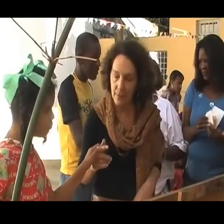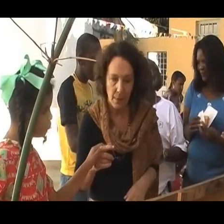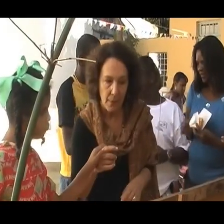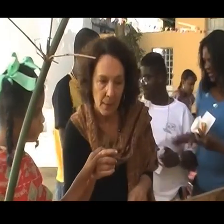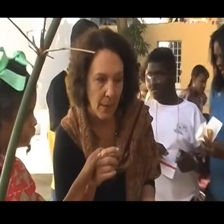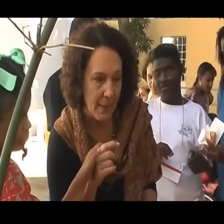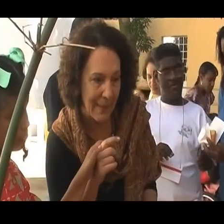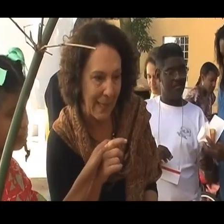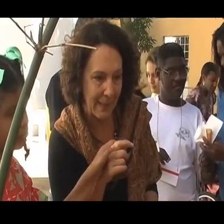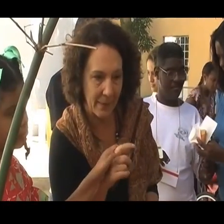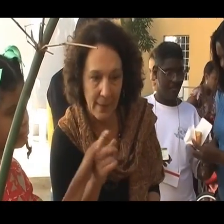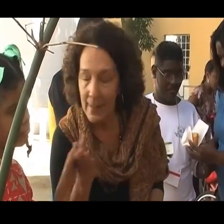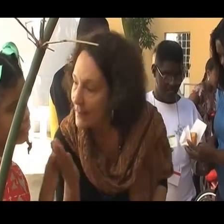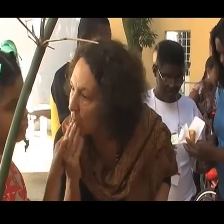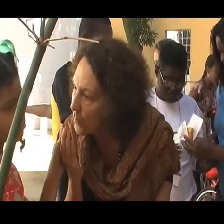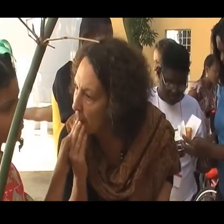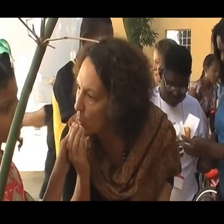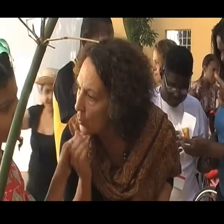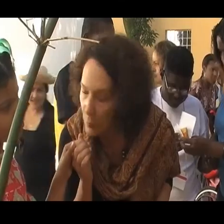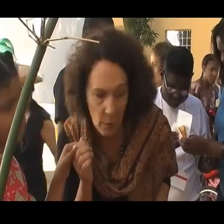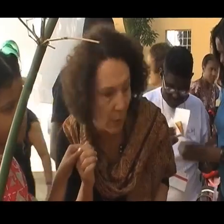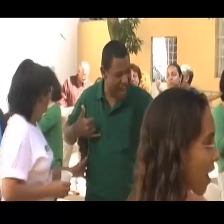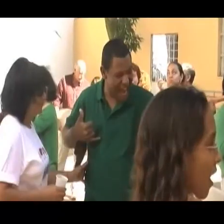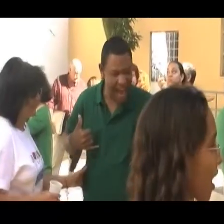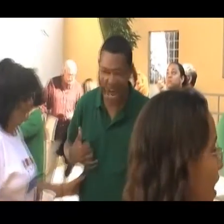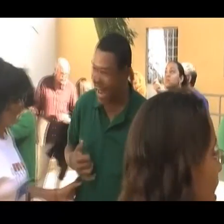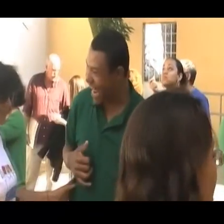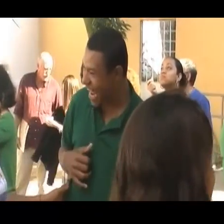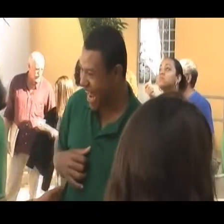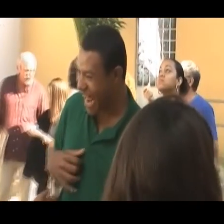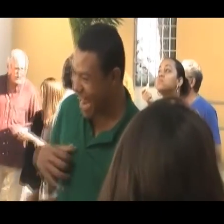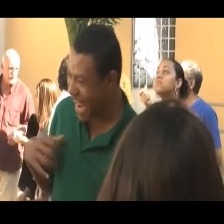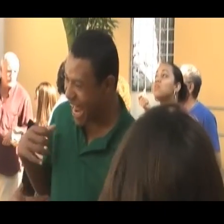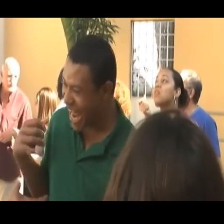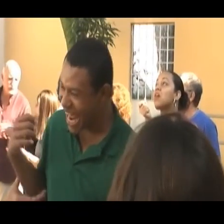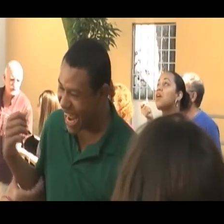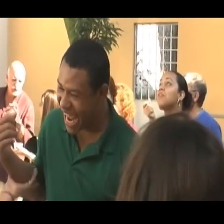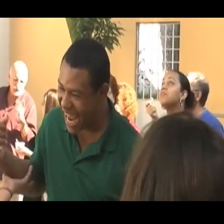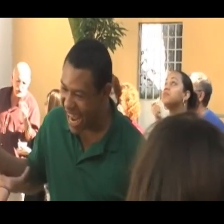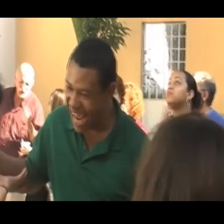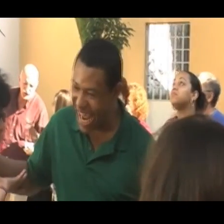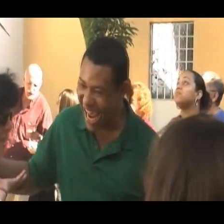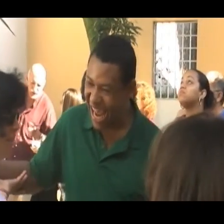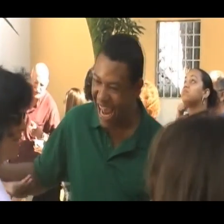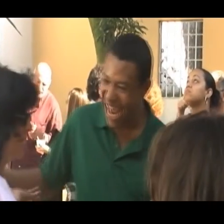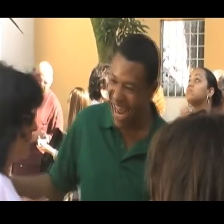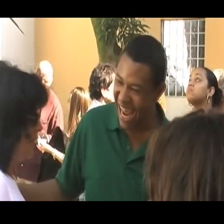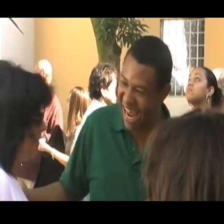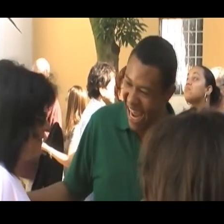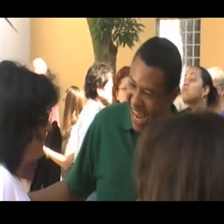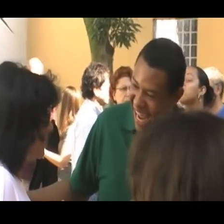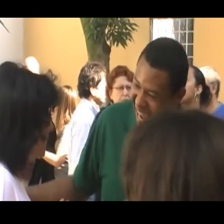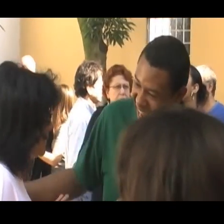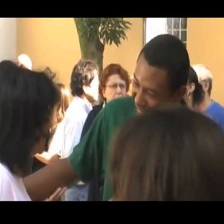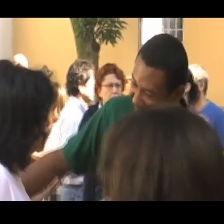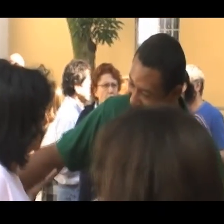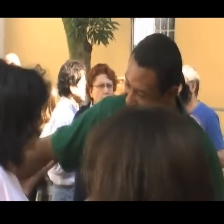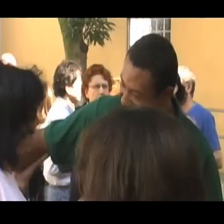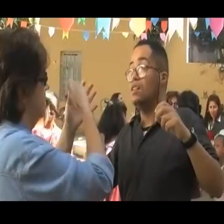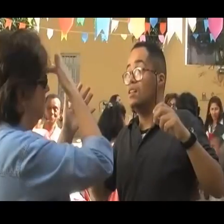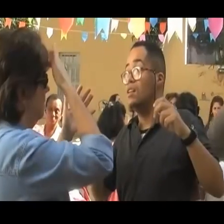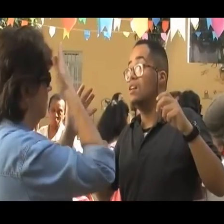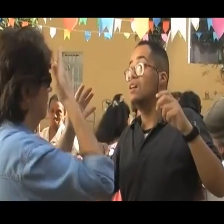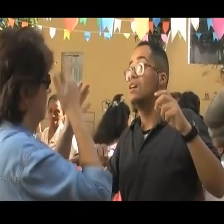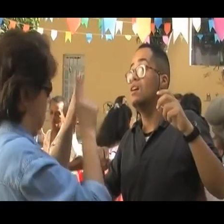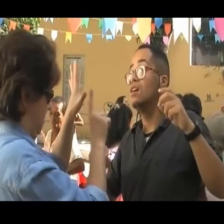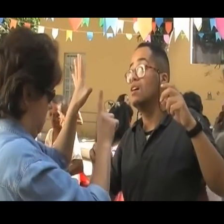comunicação e relação do surdo-cego com outras pessoas, levando-se em conta as necessidades, desejos, interesses